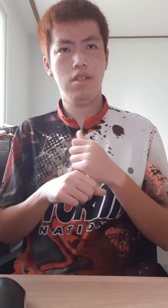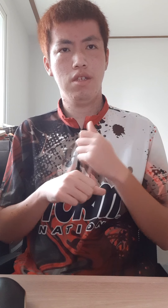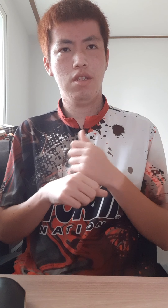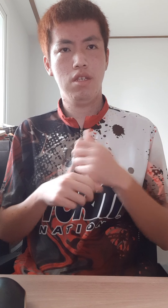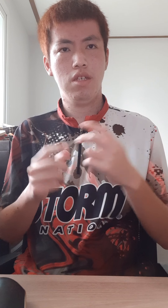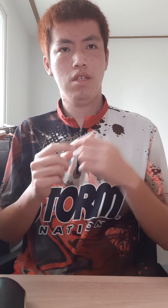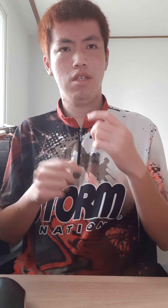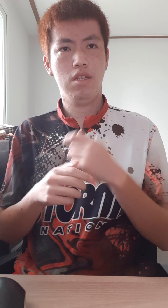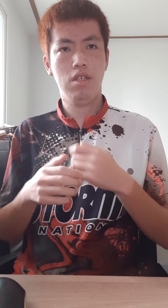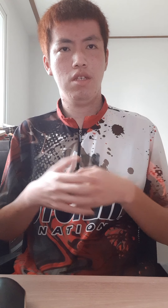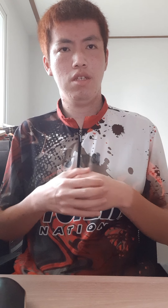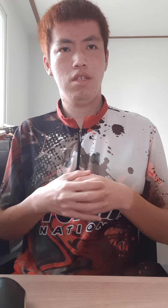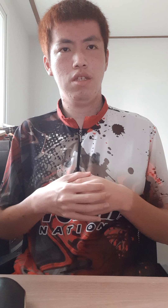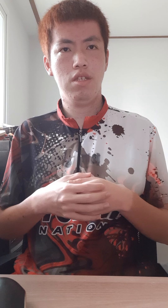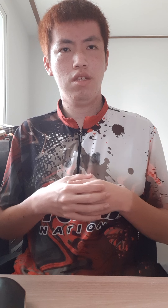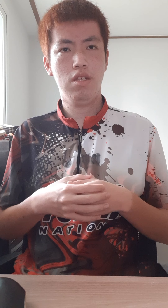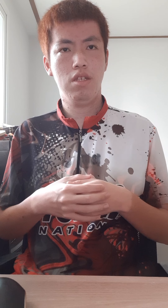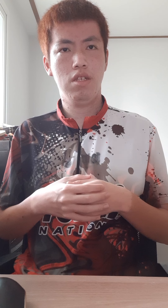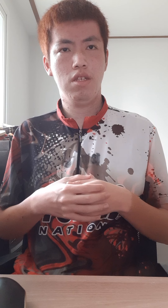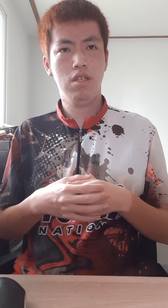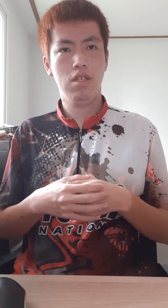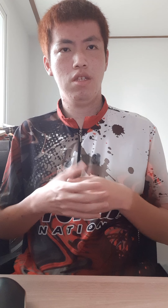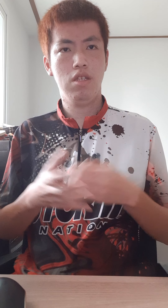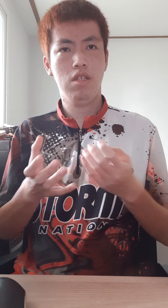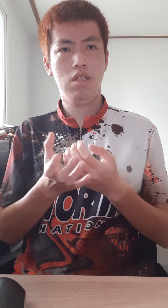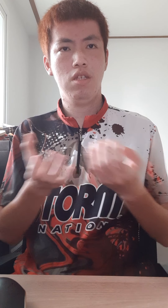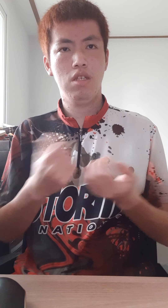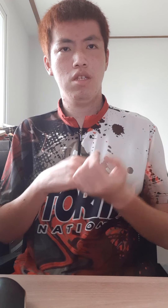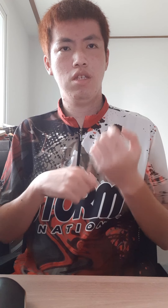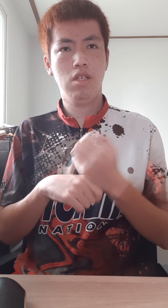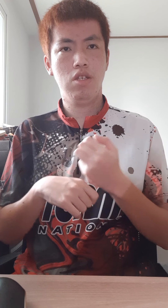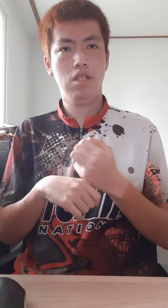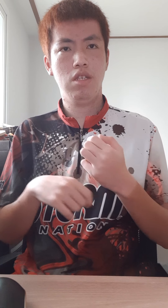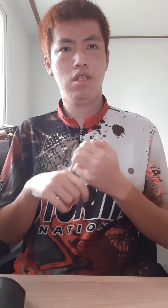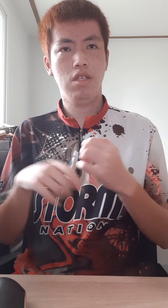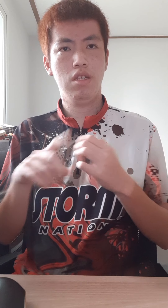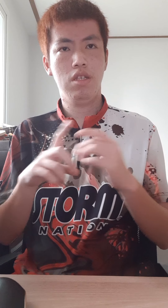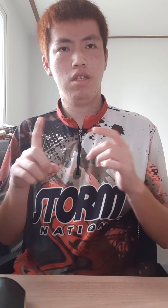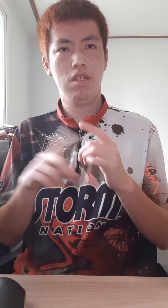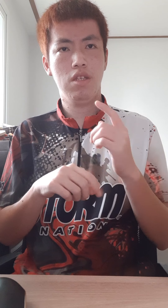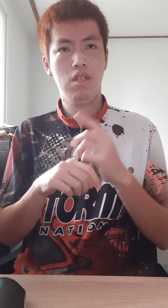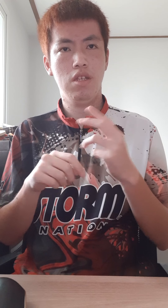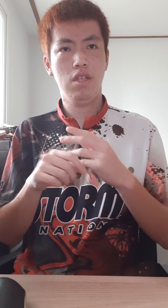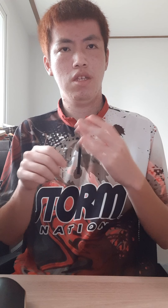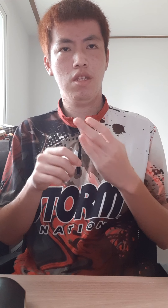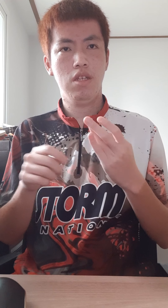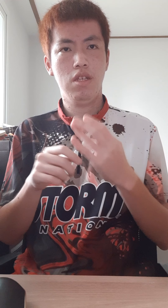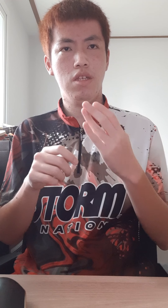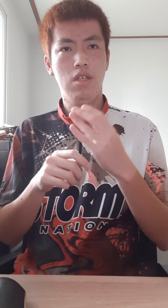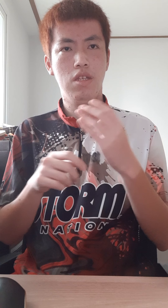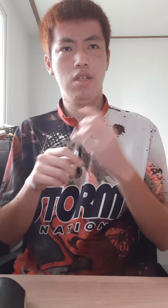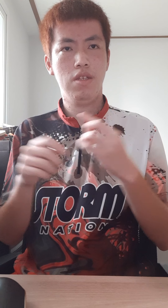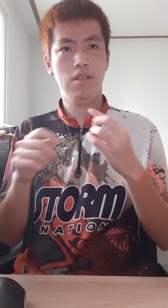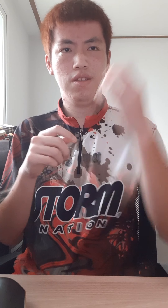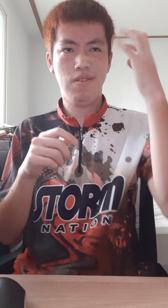이어가고 있습니다. 이들은 요구안에 대한 서울시의 책임 있는 답변을 들을 때까지 매일 삭발식을 진행할